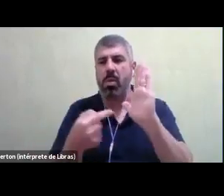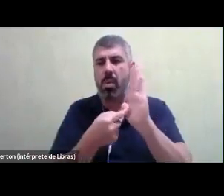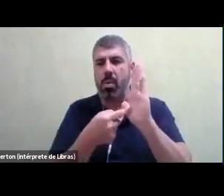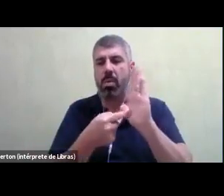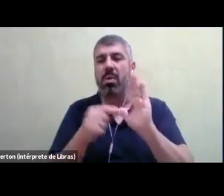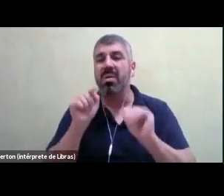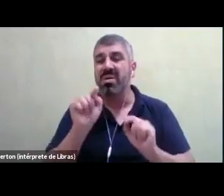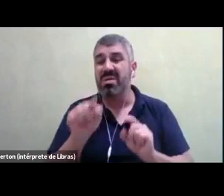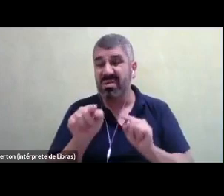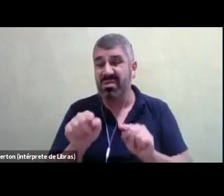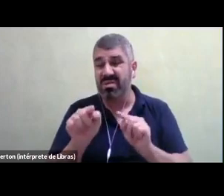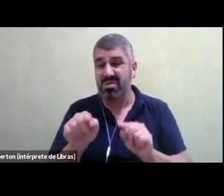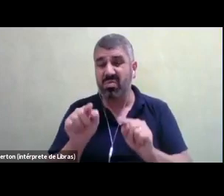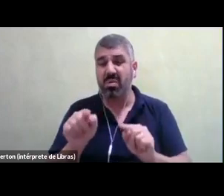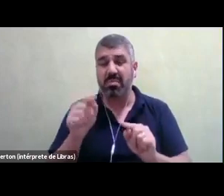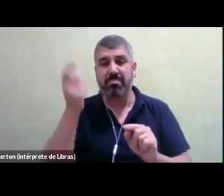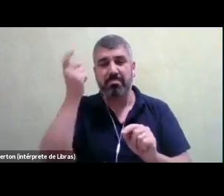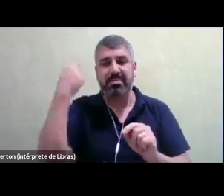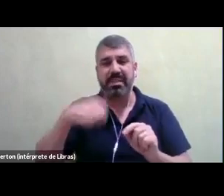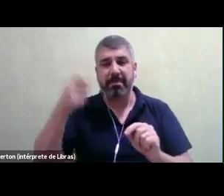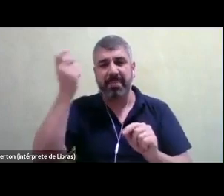pensar no impacto